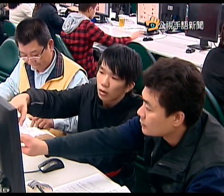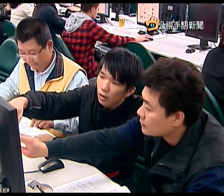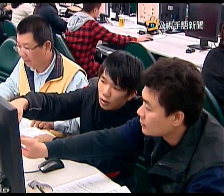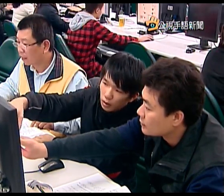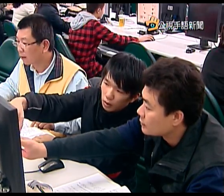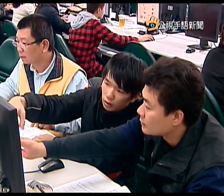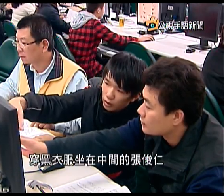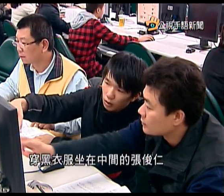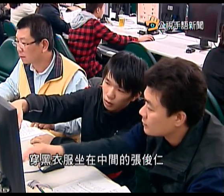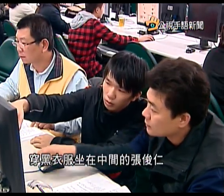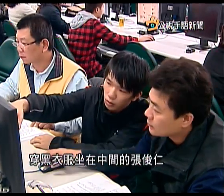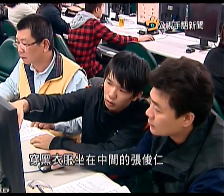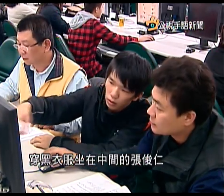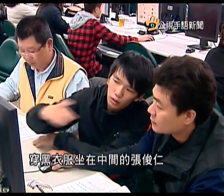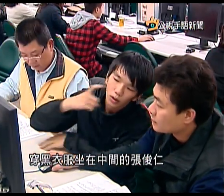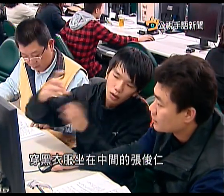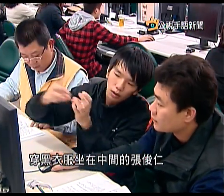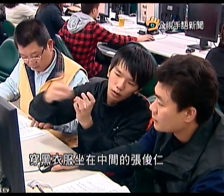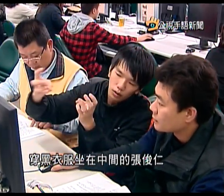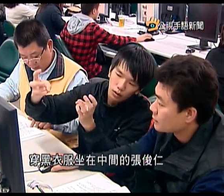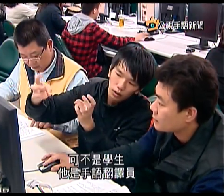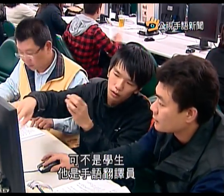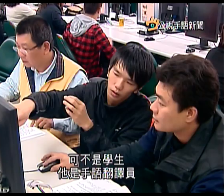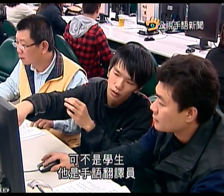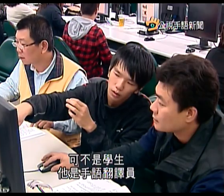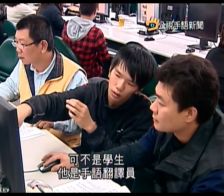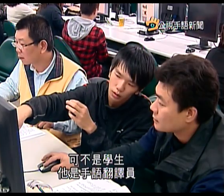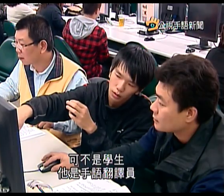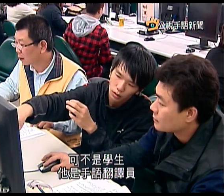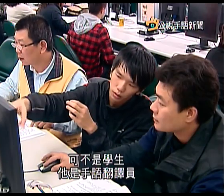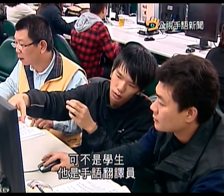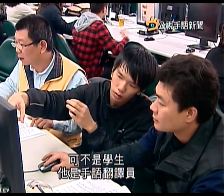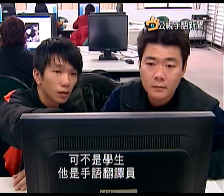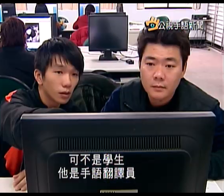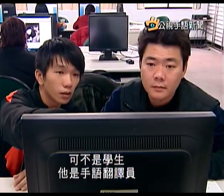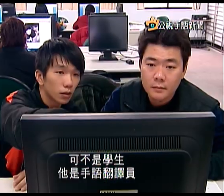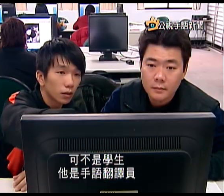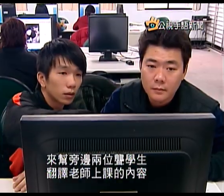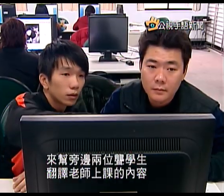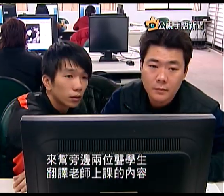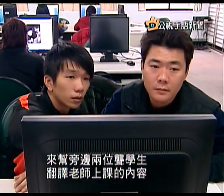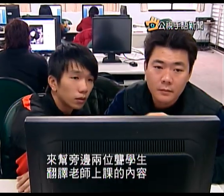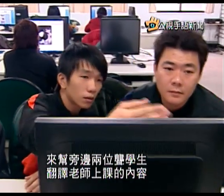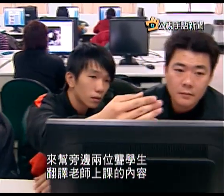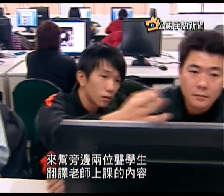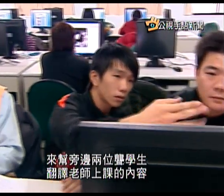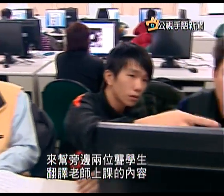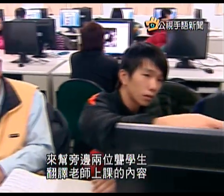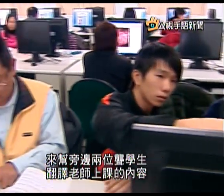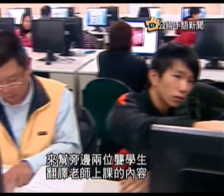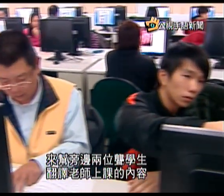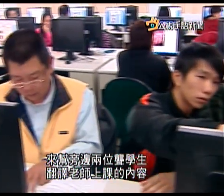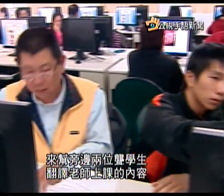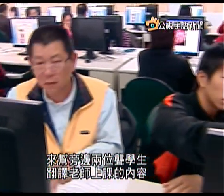穿黑衣服坐在中间的张俊仁可不是学生，他是手语翻译员，来帮旁边两位聋学生翻译老师上课的内